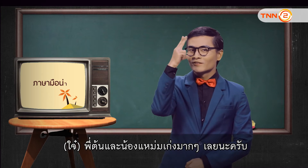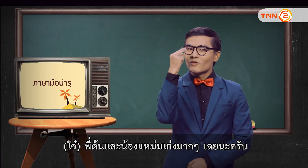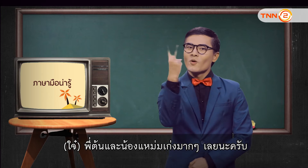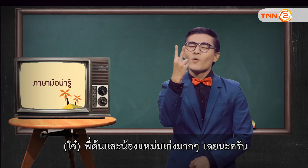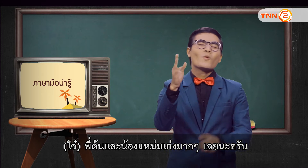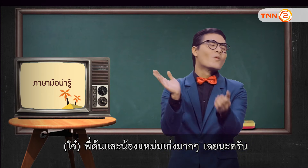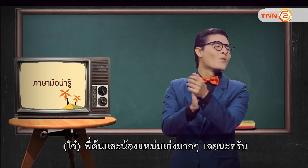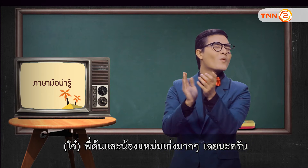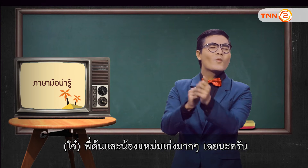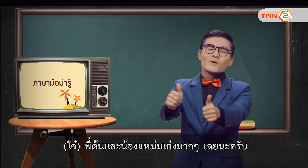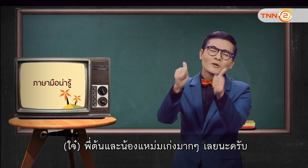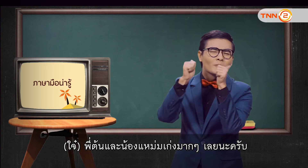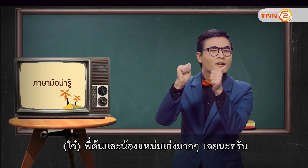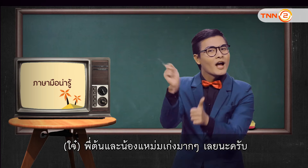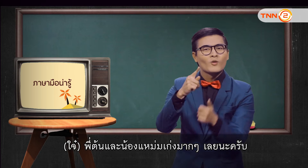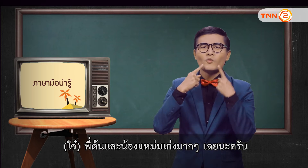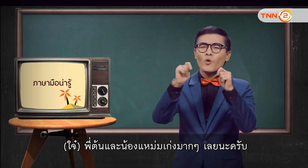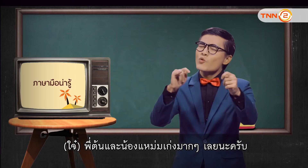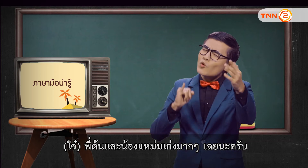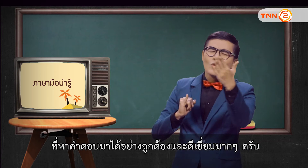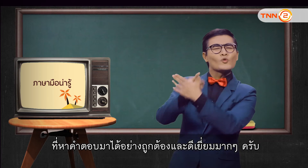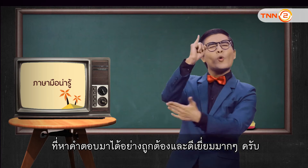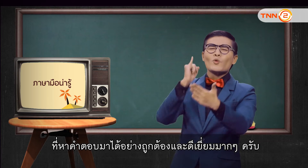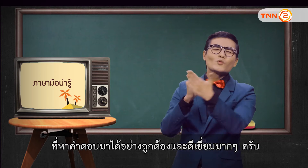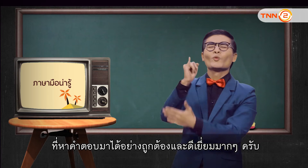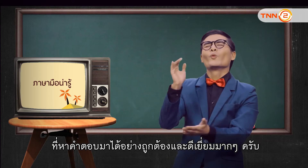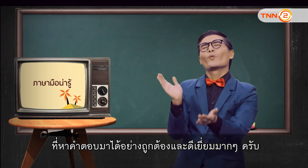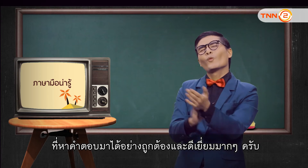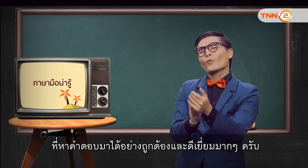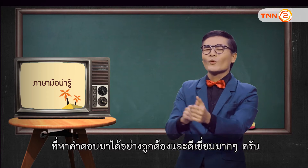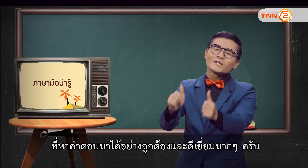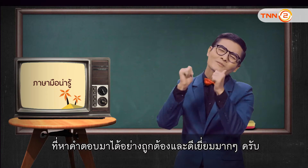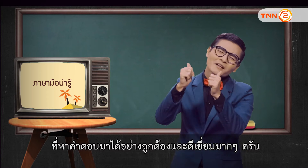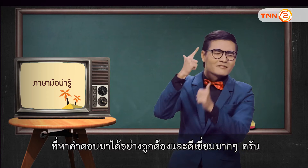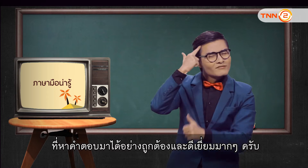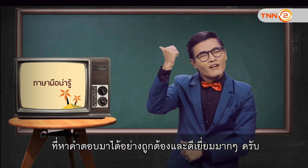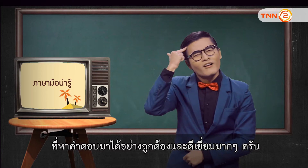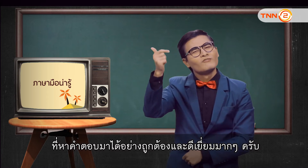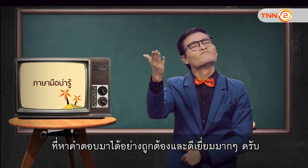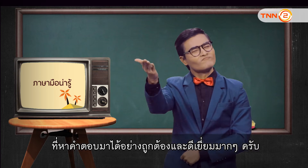นและน้องแหม่มเก่งมากๆเลยนะครับที่หาคำตอบมาได้อย่างถูกต้องและดีเยี่ยมมากๆครับ